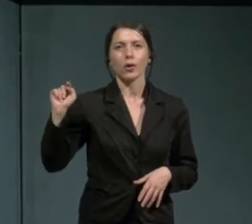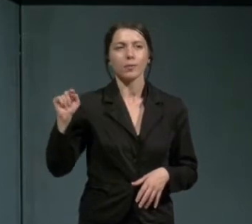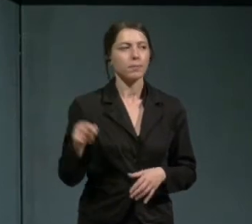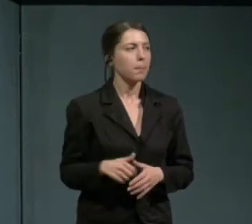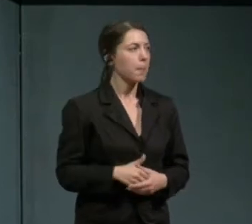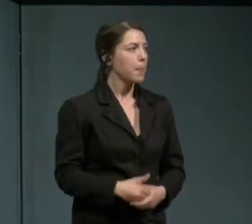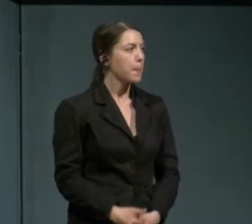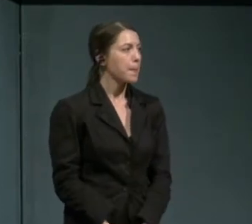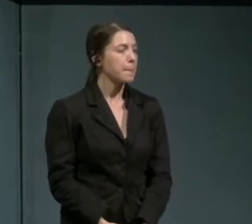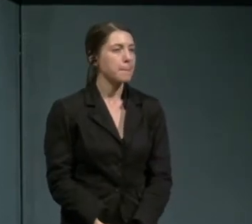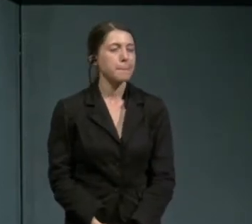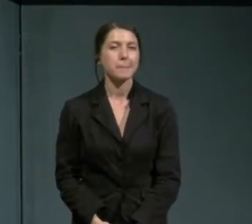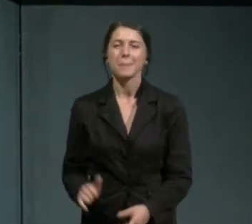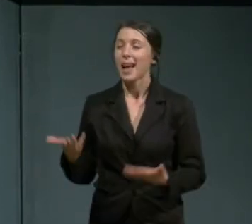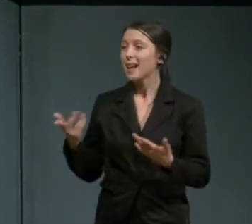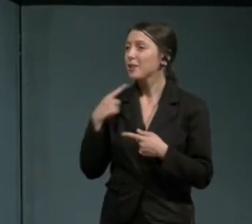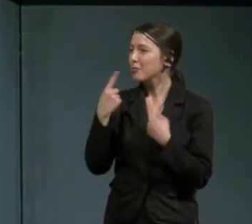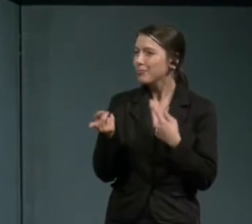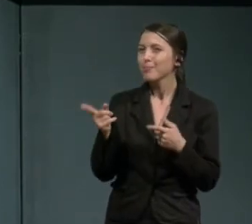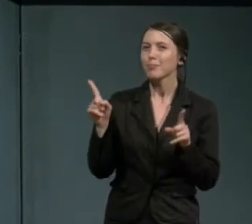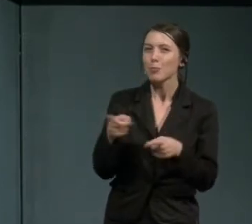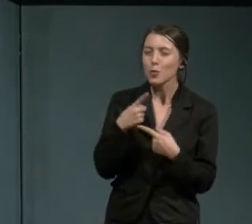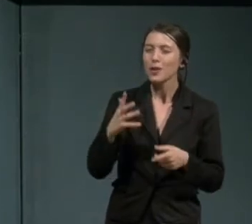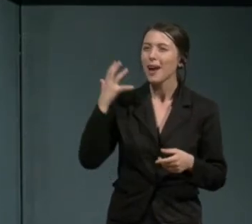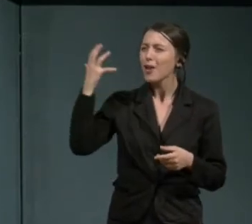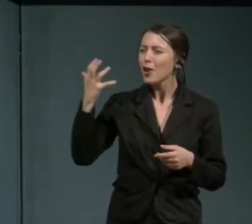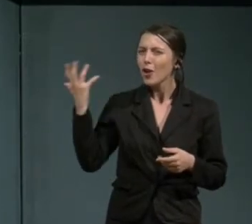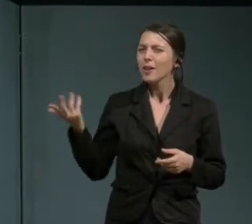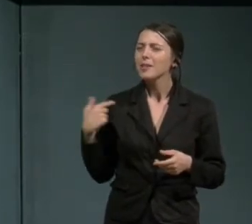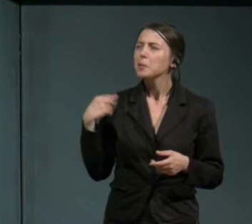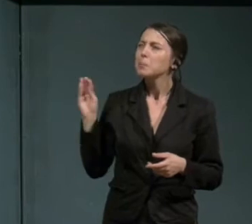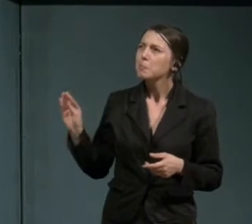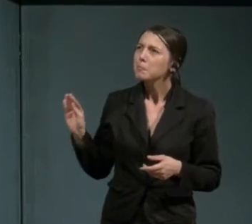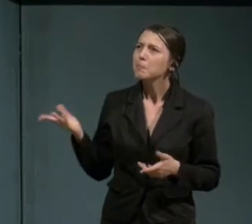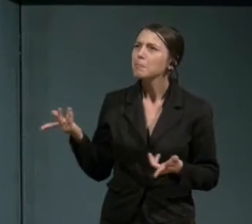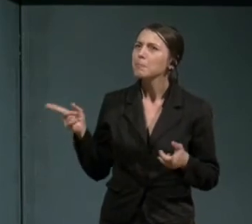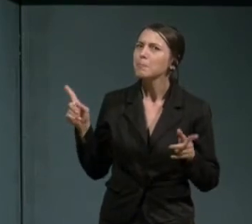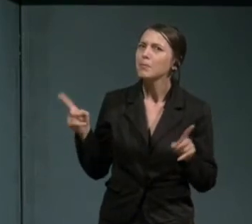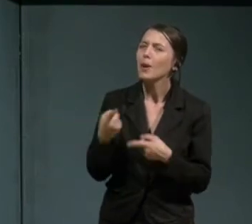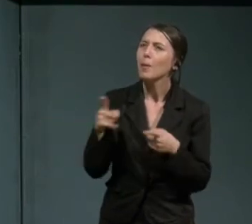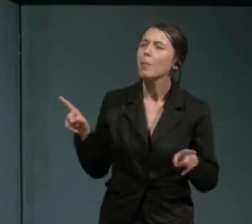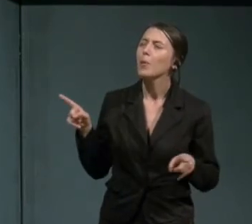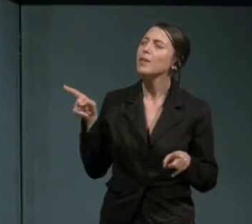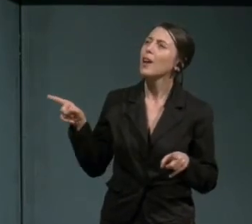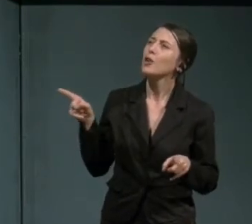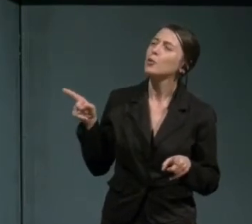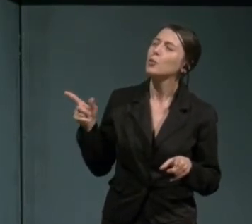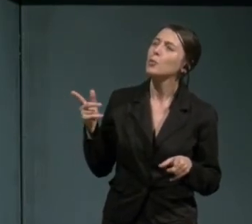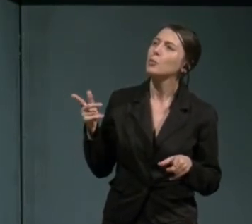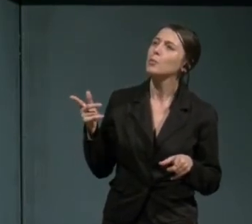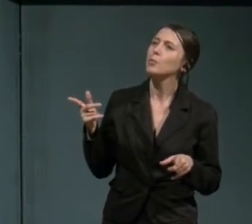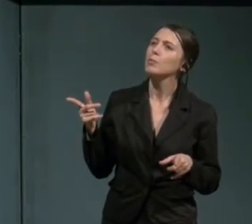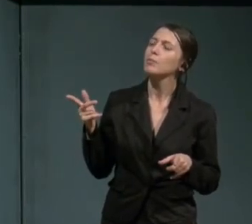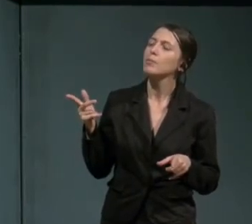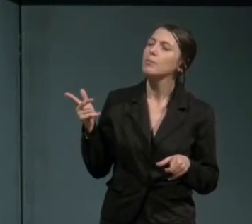testo e musica di sonorità volevo chiederti che tipo di musica hai ascoltato c'è dietro